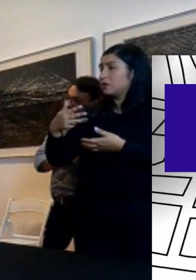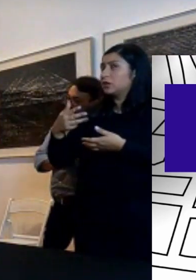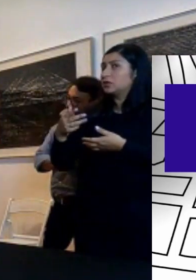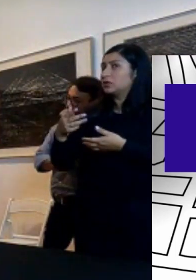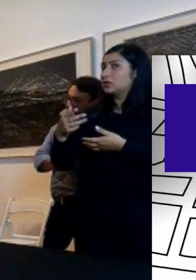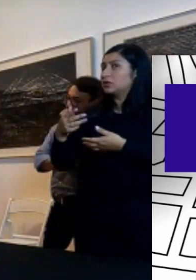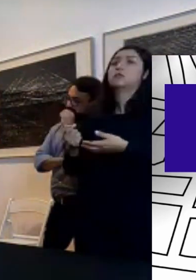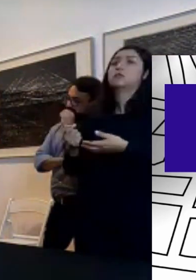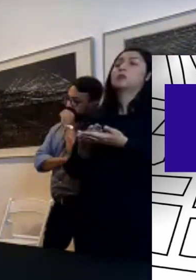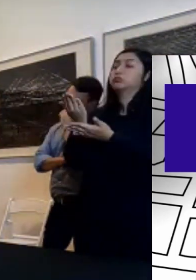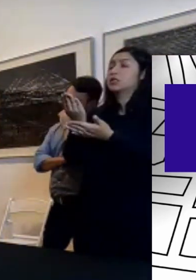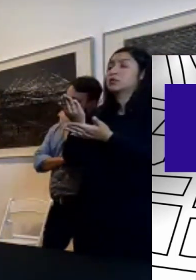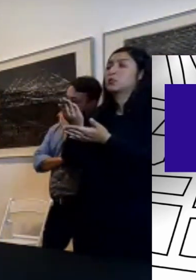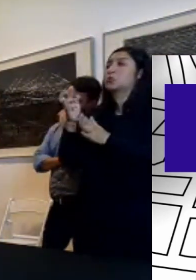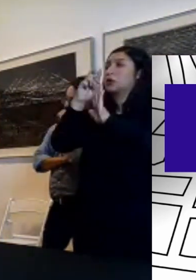proyecto